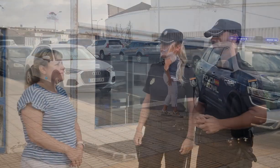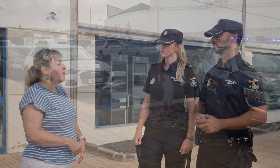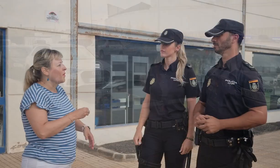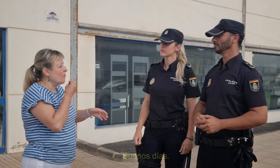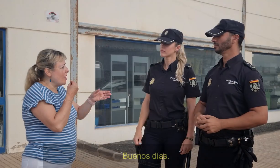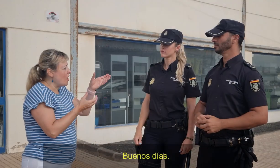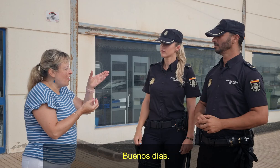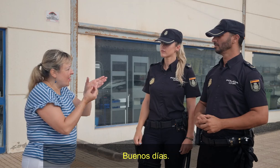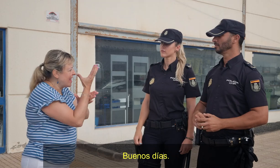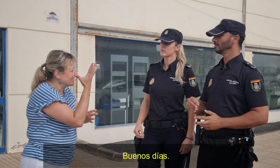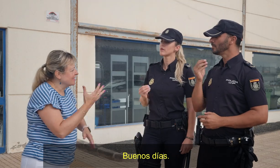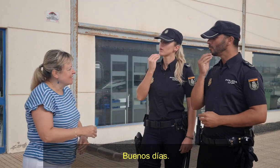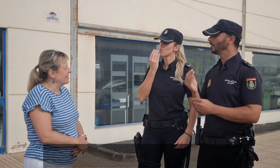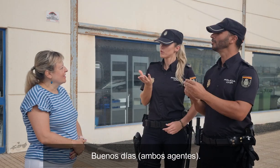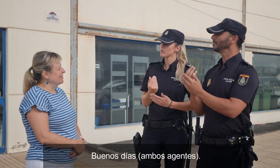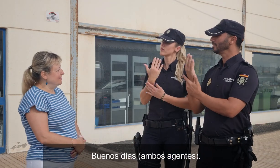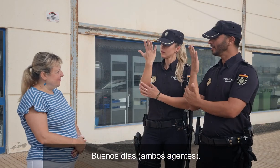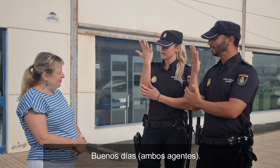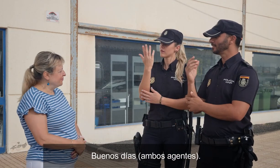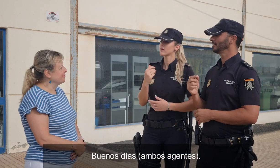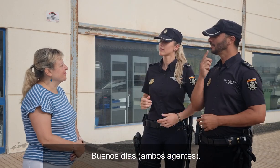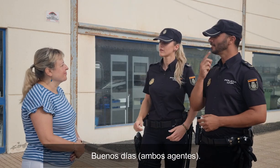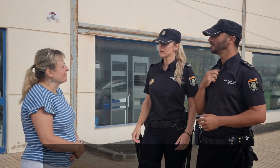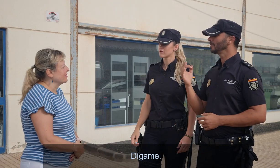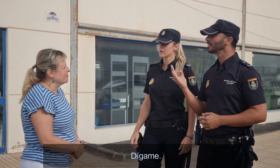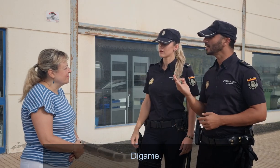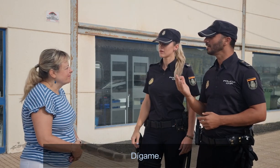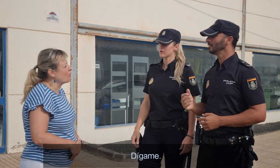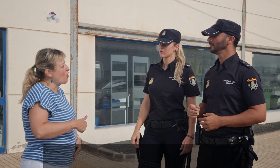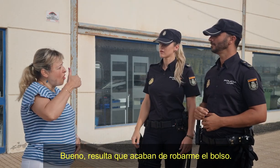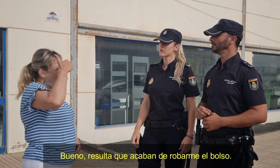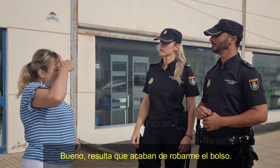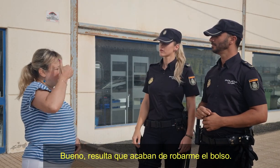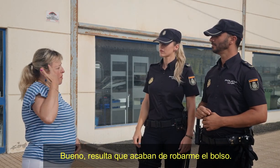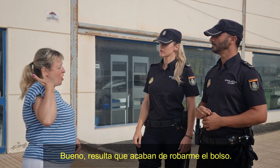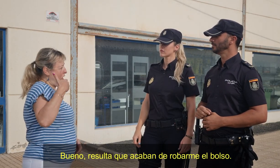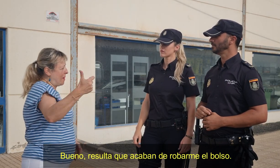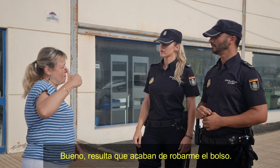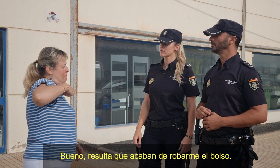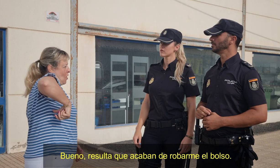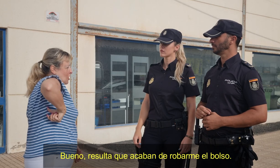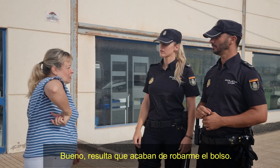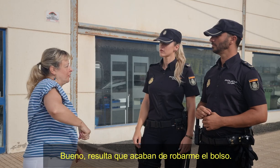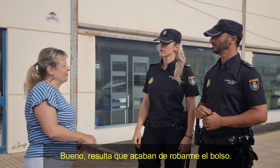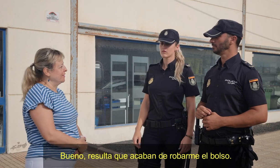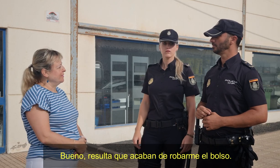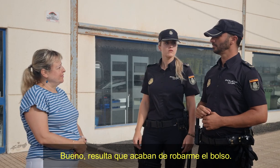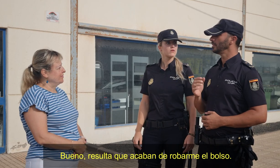Buenos días. Buenos días. Dígame. Bueno, pues resulta que acaban de robarme el bolso.